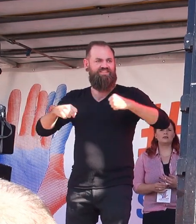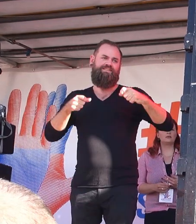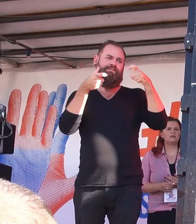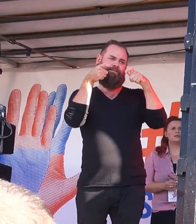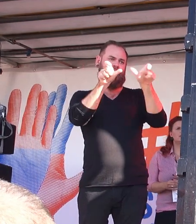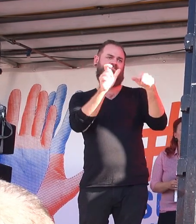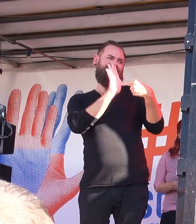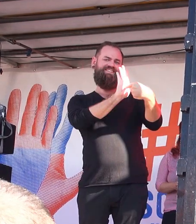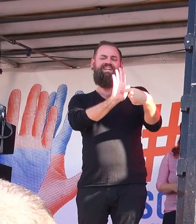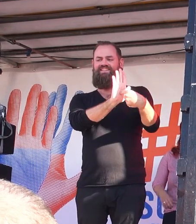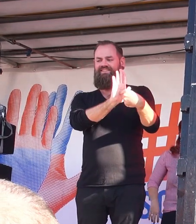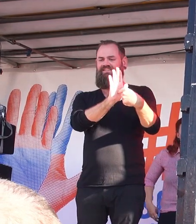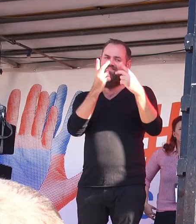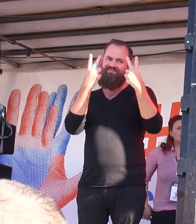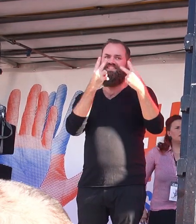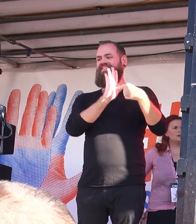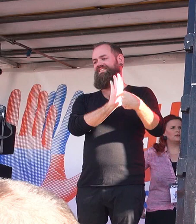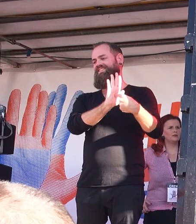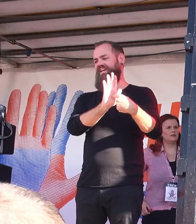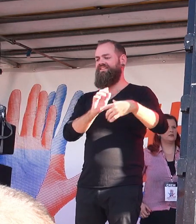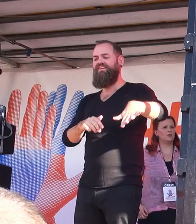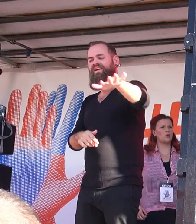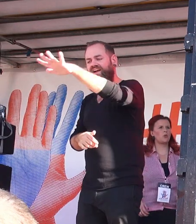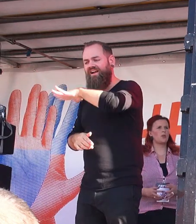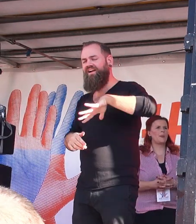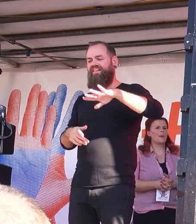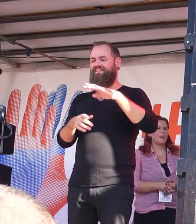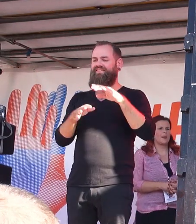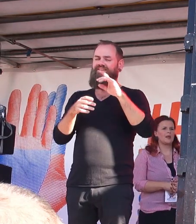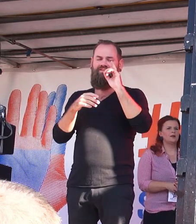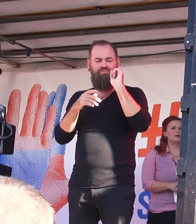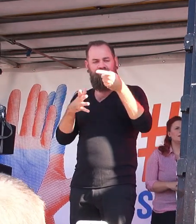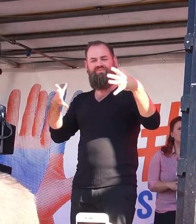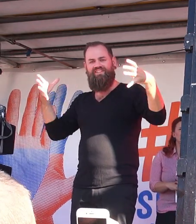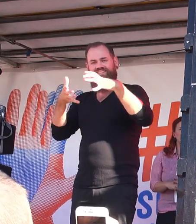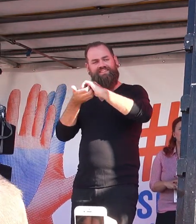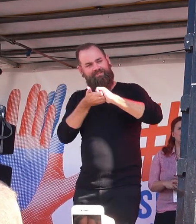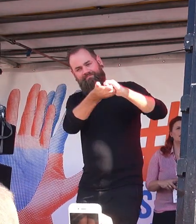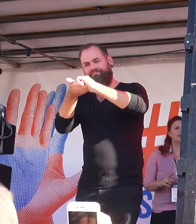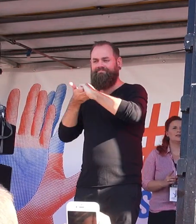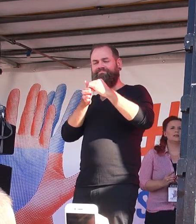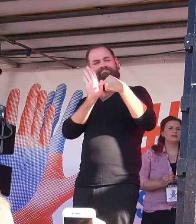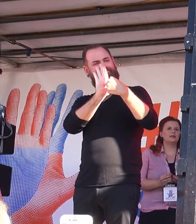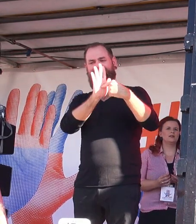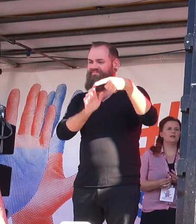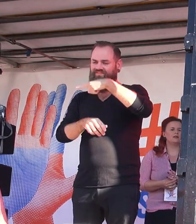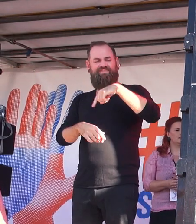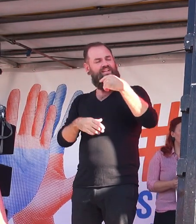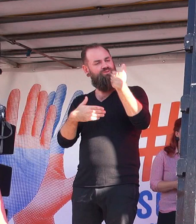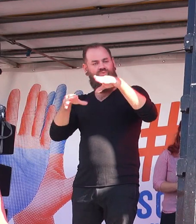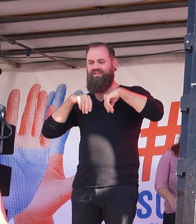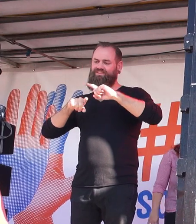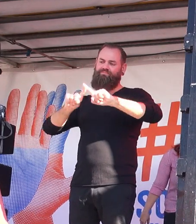damit unser Land nicht gespalten wird. Die überwältigende Mehrheit hat genug von Hass und den Spaltern einer lautstarken